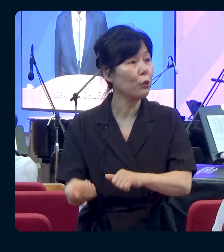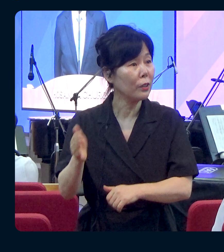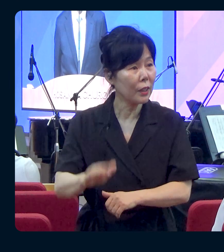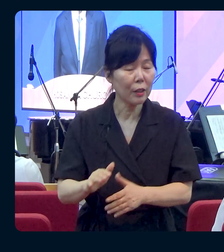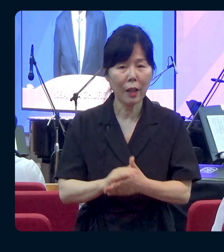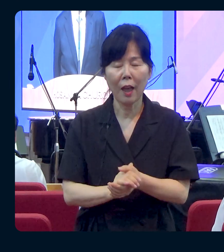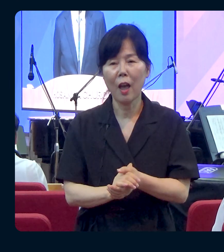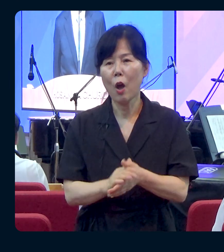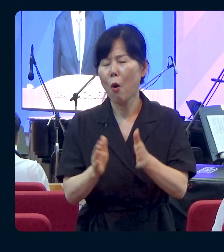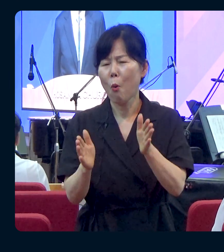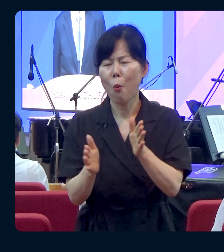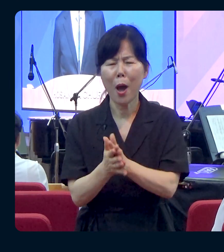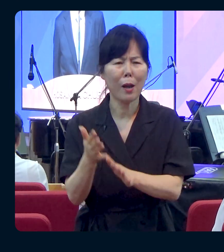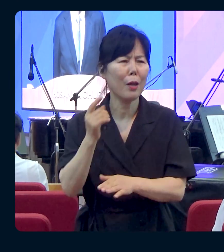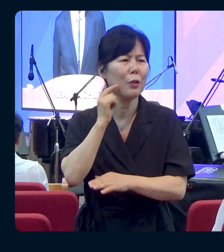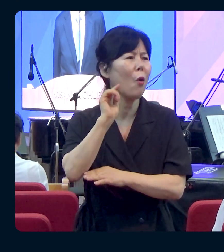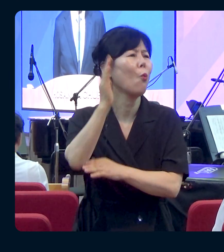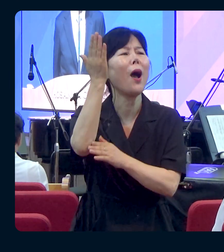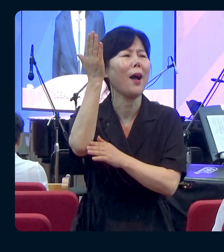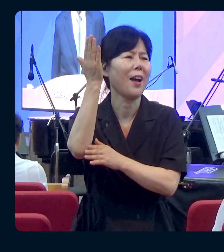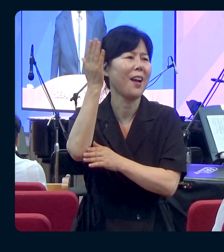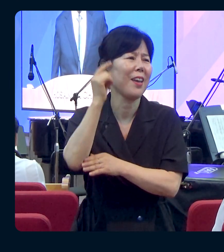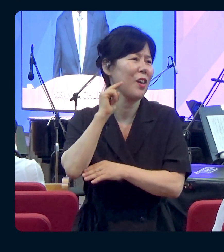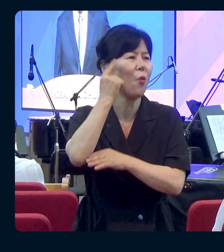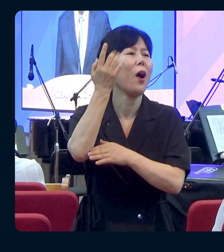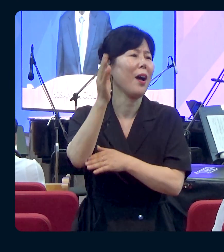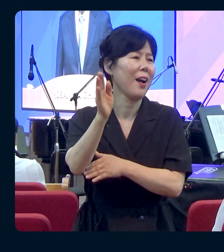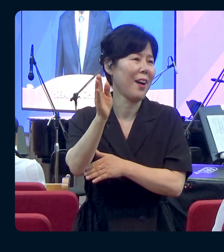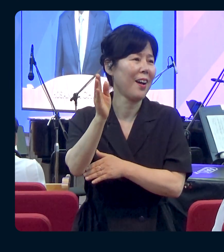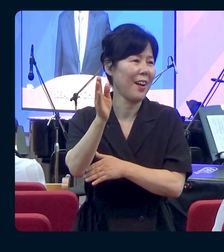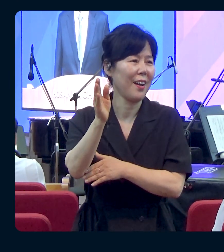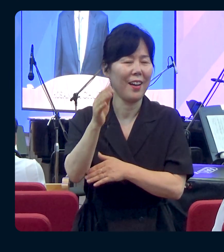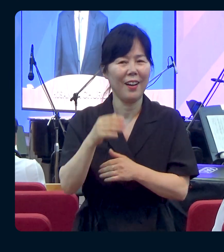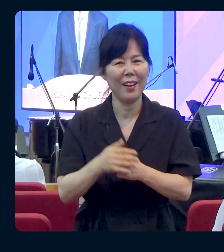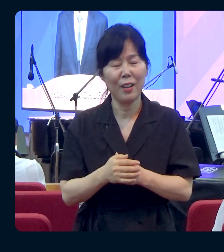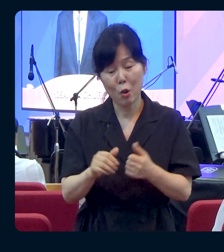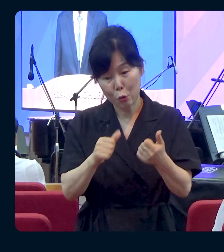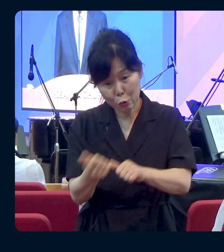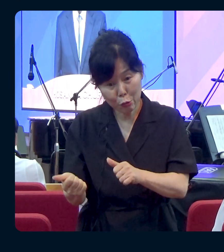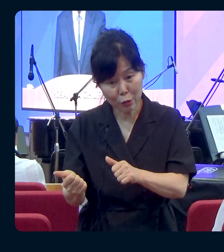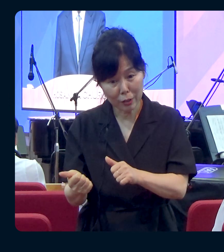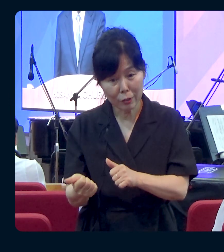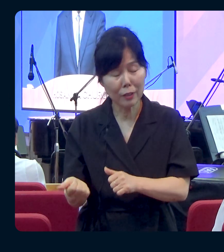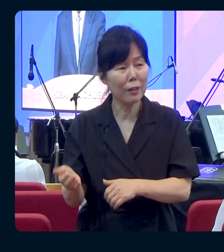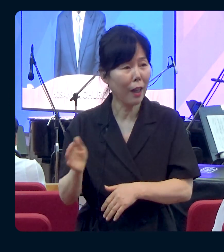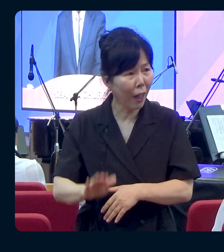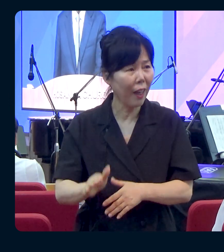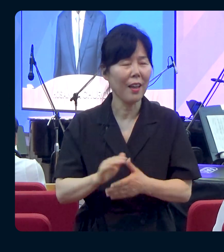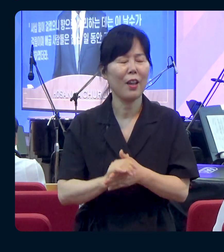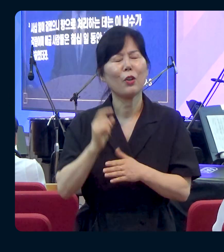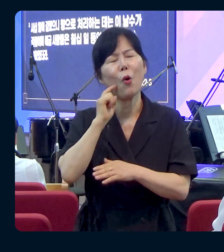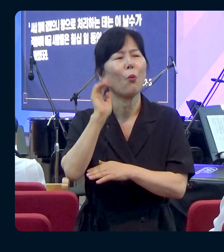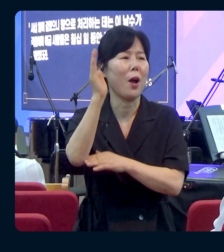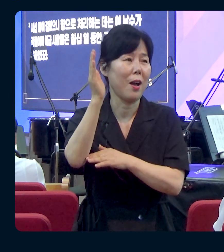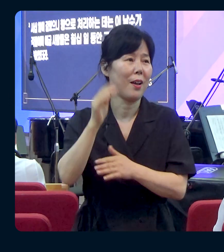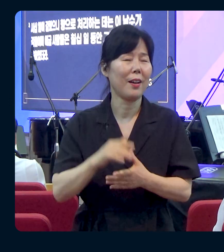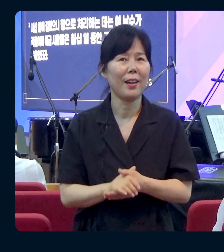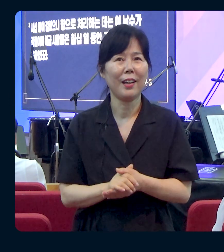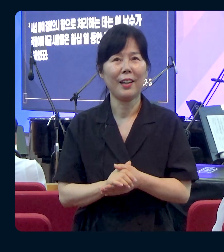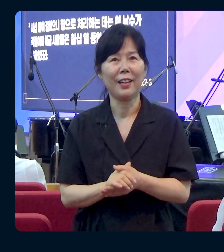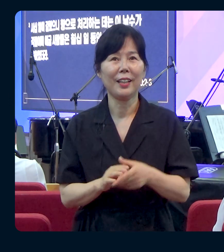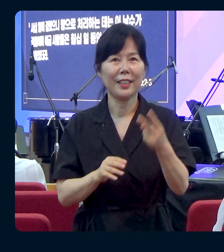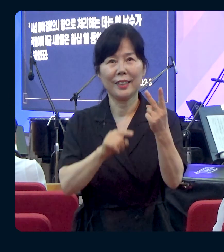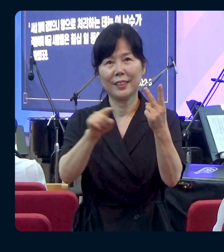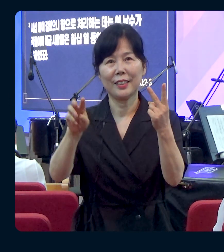죽어서 가장 호강한, 성경에서 죽어서 가장 호강한 사람이 바로 야곱이었습니다. 우리 2절부터 3절 말씀을 함께